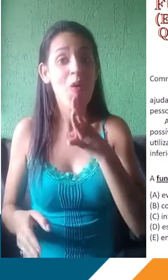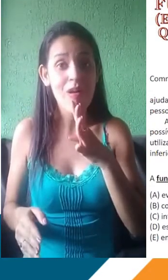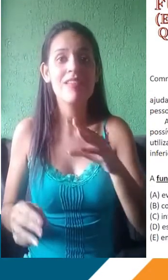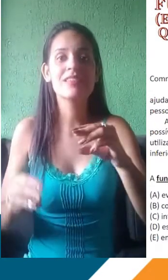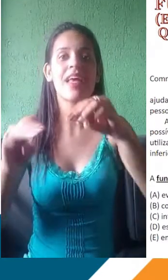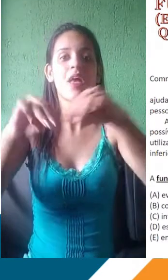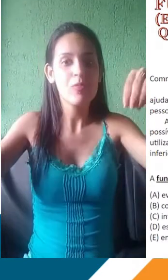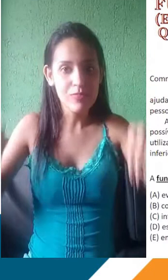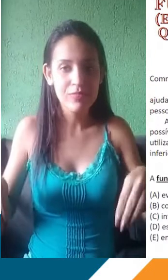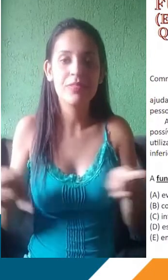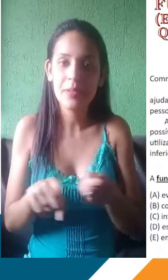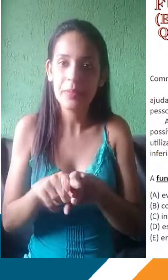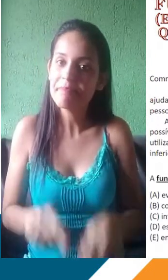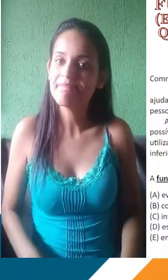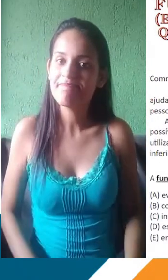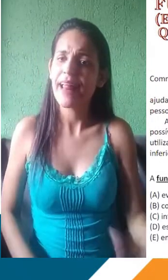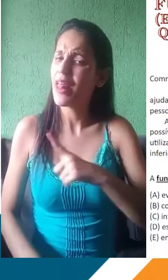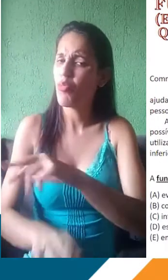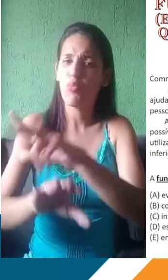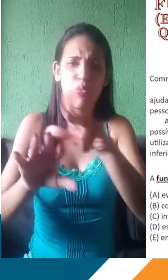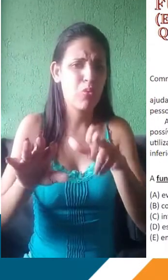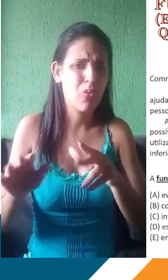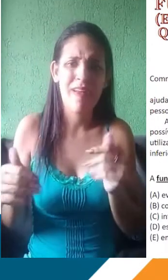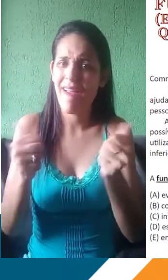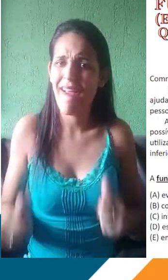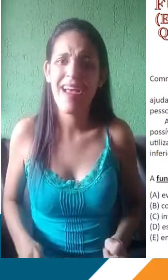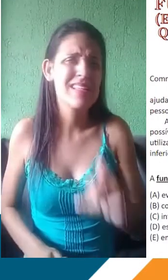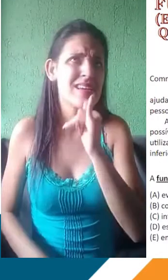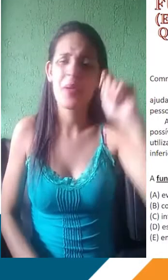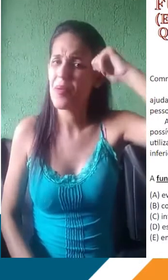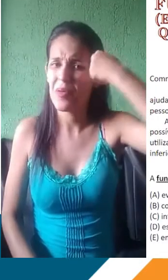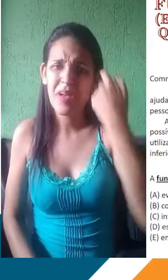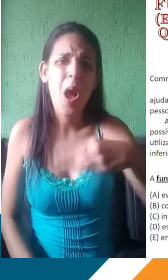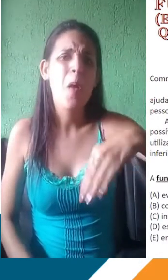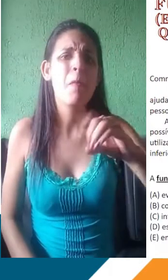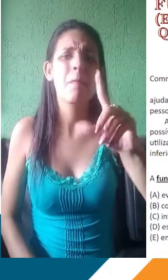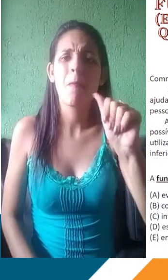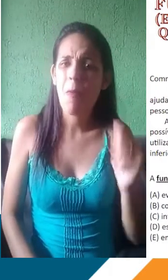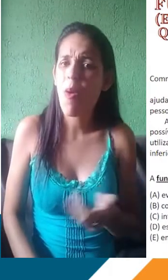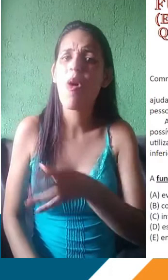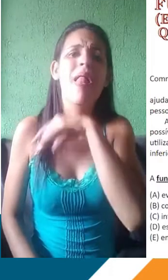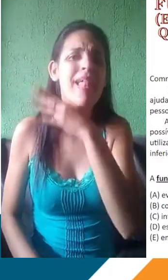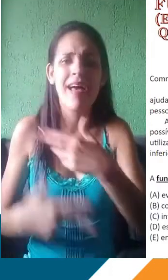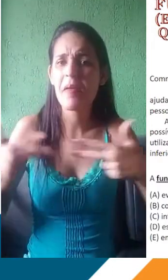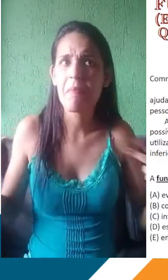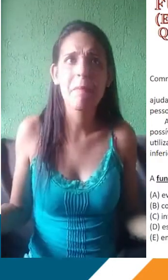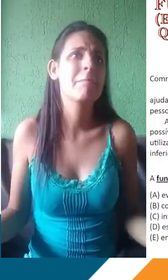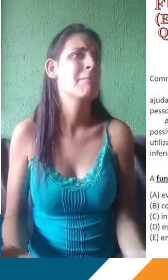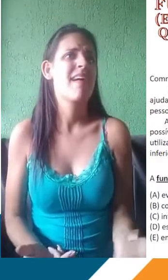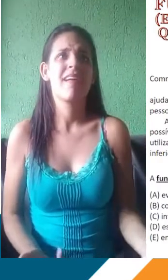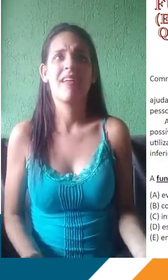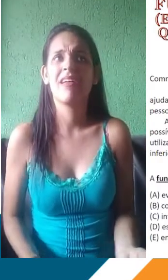paisagens urbanas, impressionismo, essenciais, arte africana, moda e animais. Também é possível, pelo nome